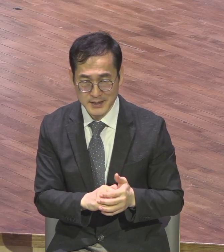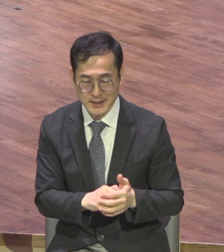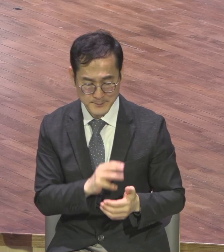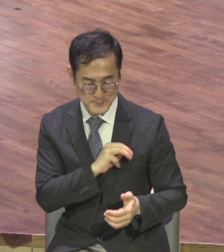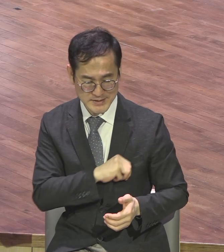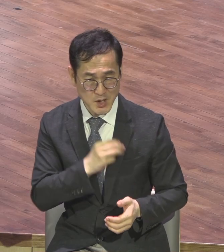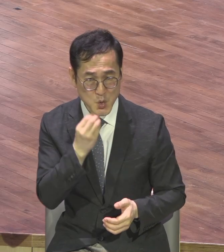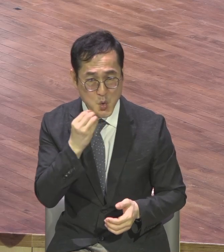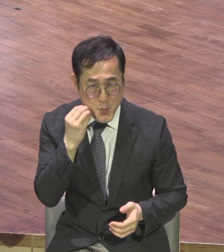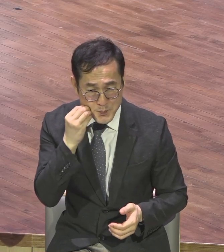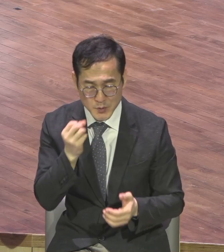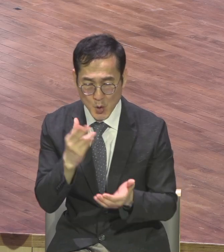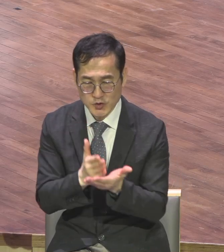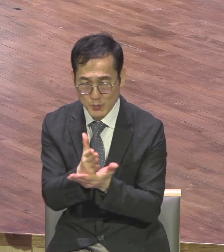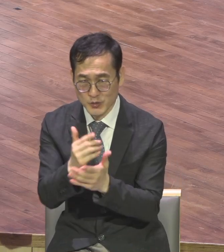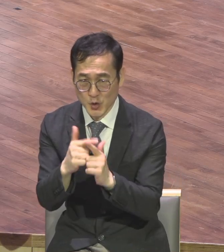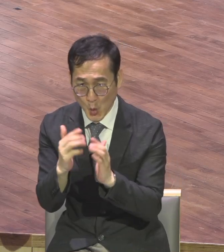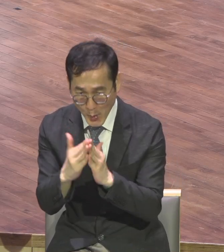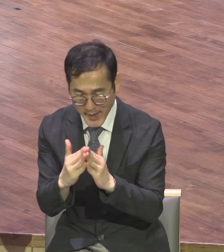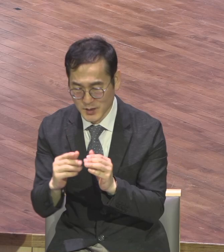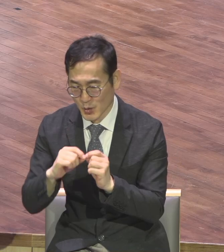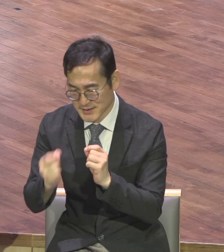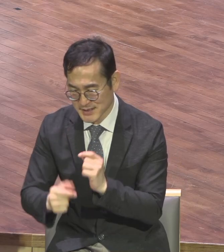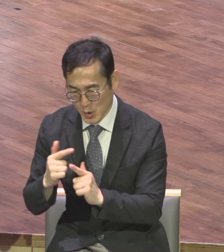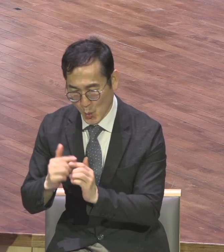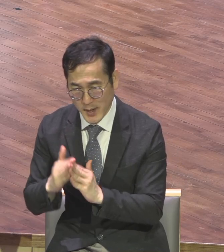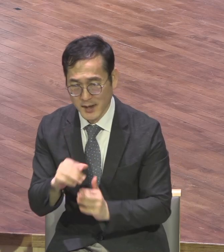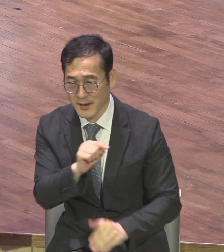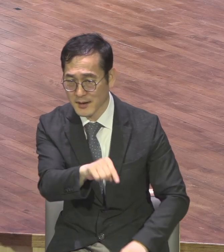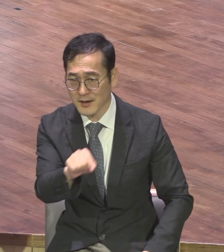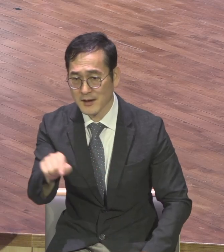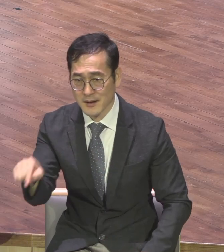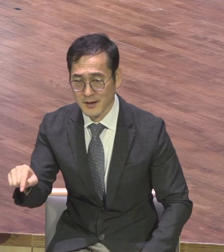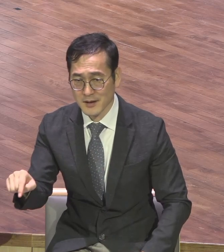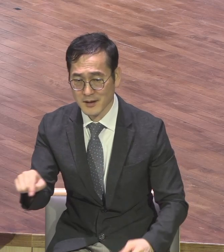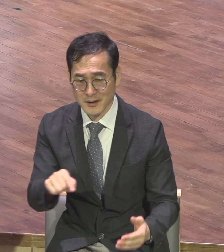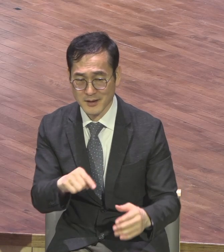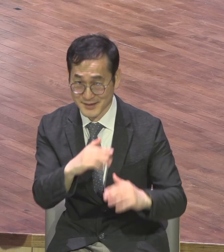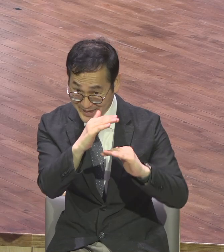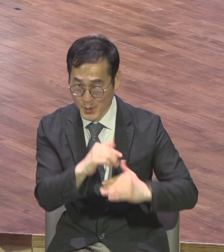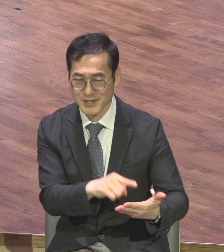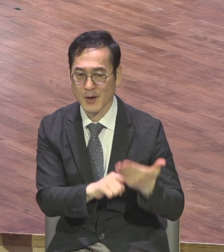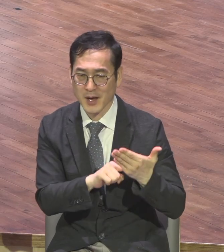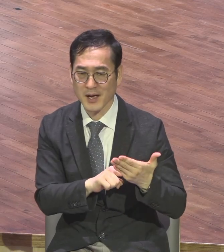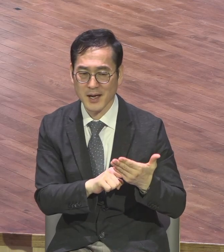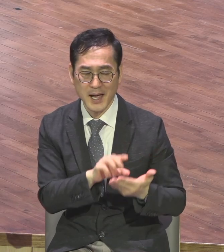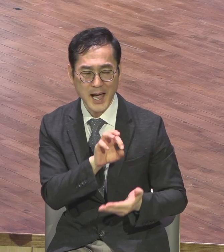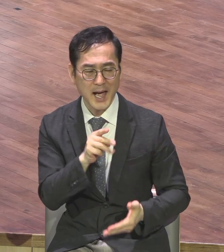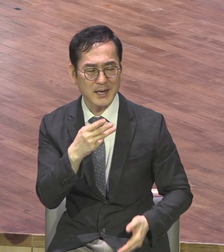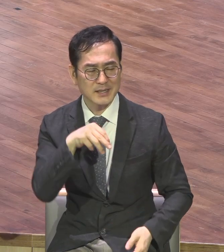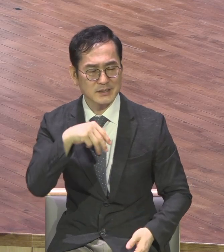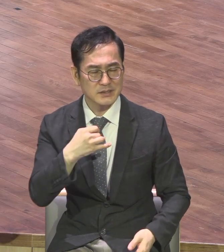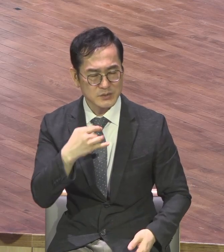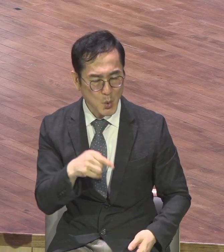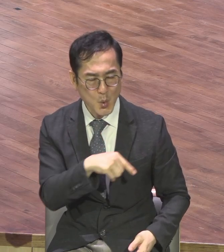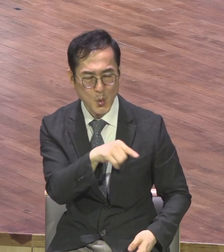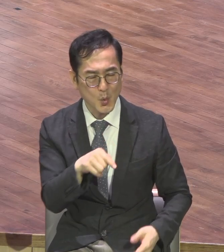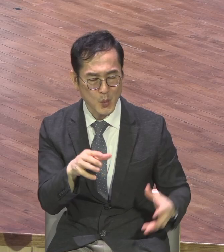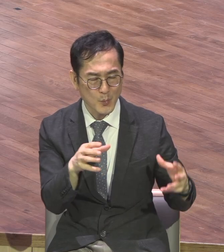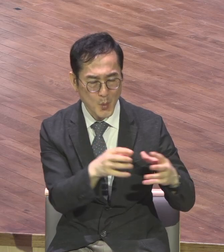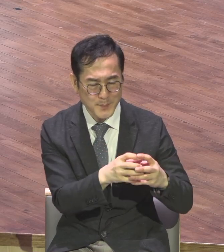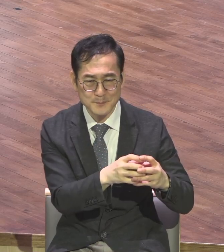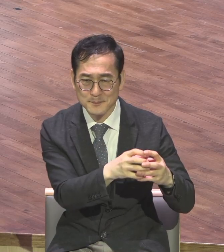전문교회 지교회가 더 나와 있어요. 먼저는 보면 10절에 아리스도블로의 권속들이 운영하는